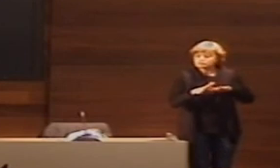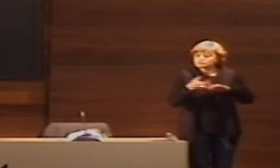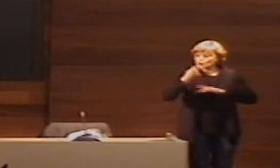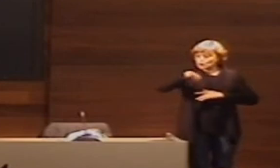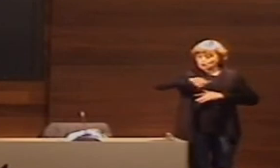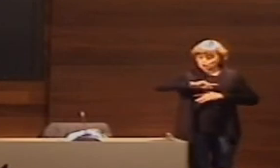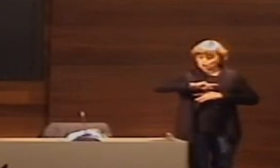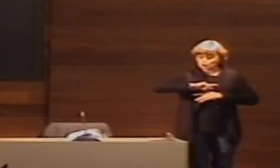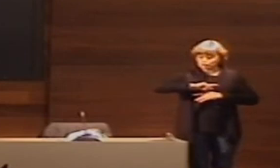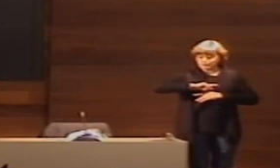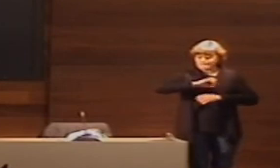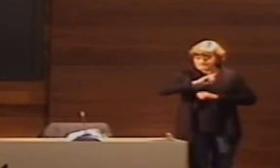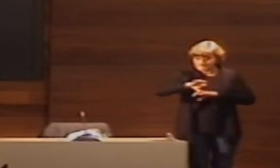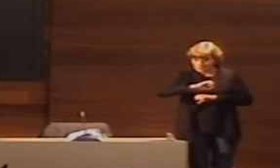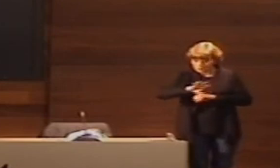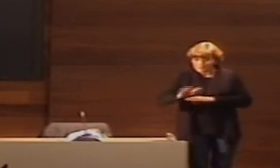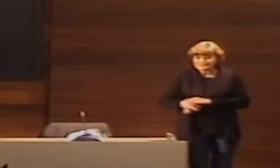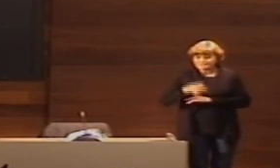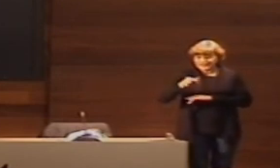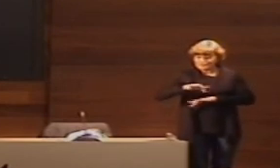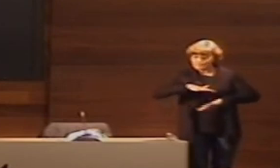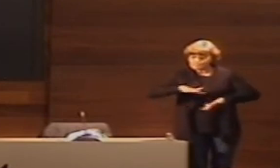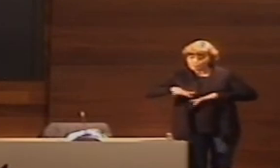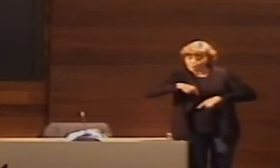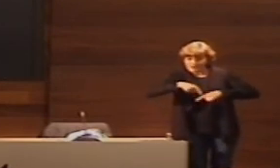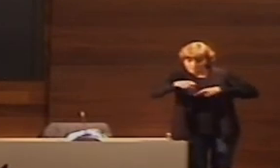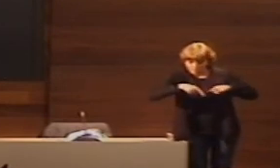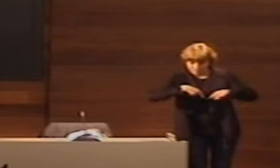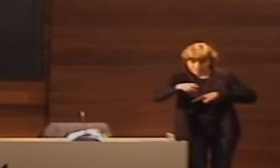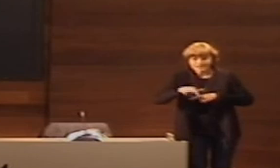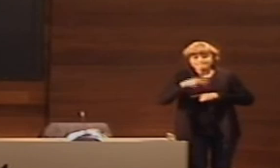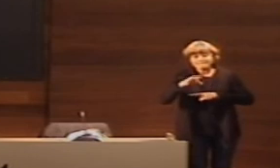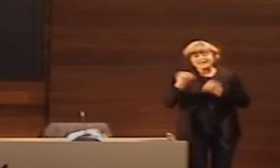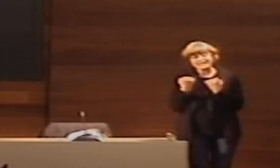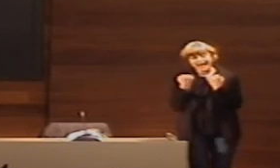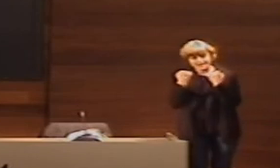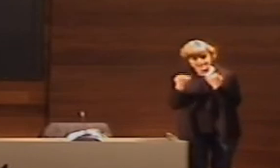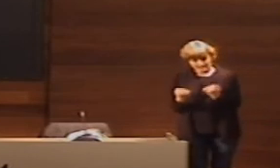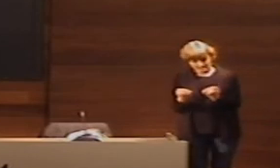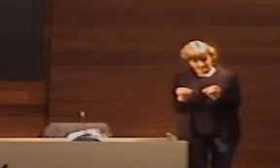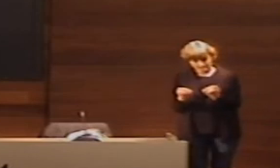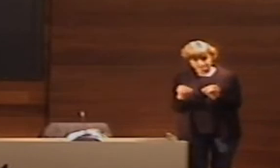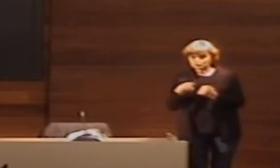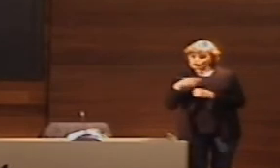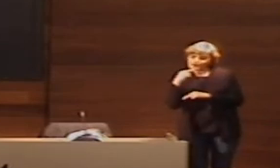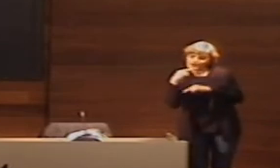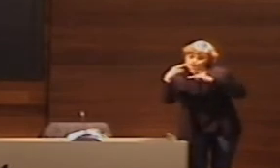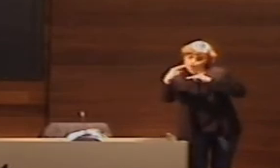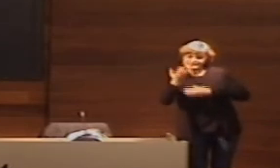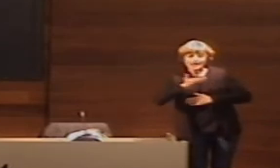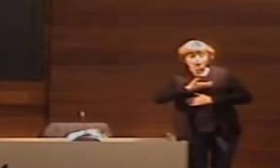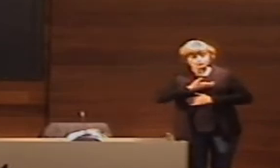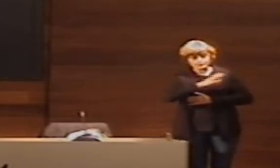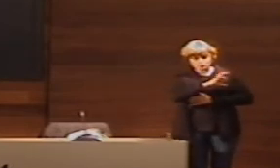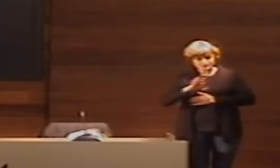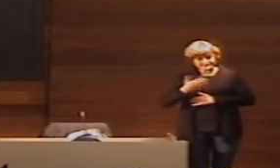solamente en residuos, en movilidad y en energía. Es una línea que el Ayuntamiento de Donostia está trabajando y que quiere profundizar en ella.